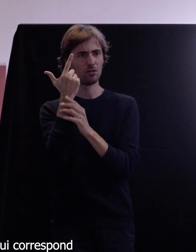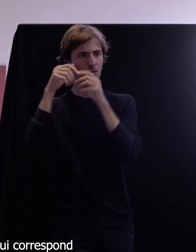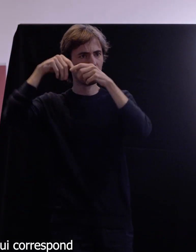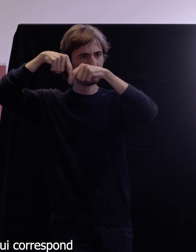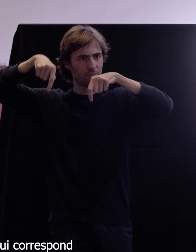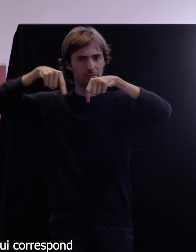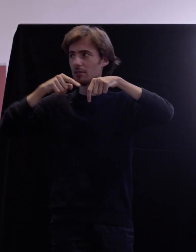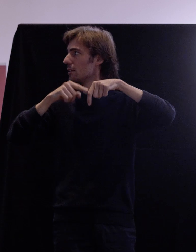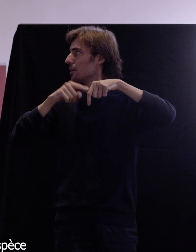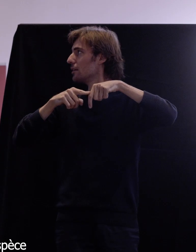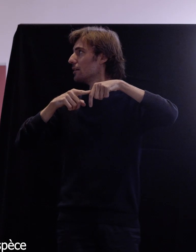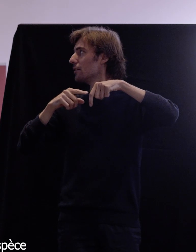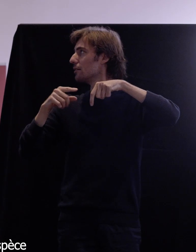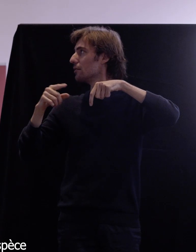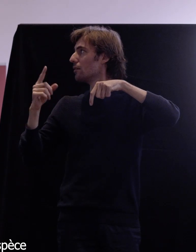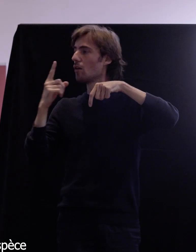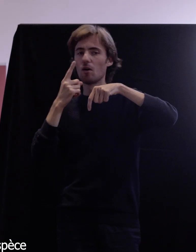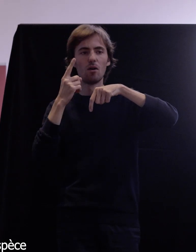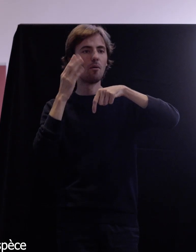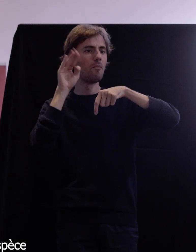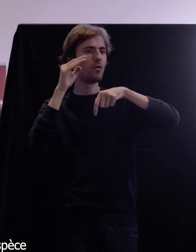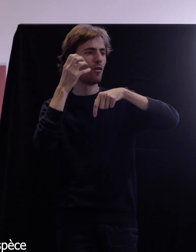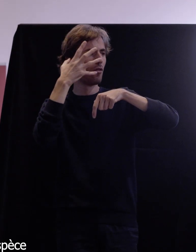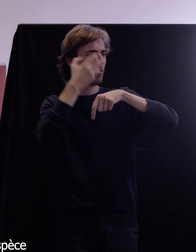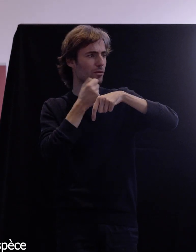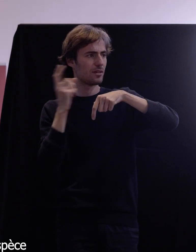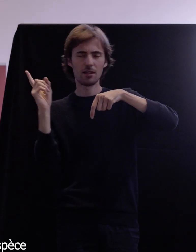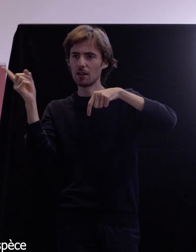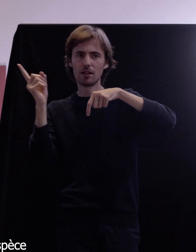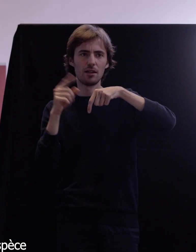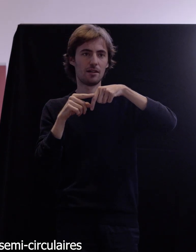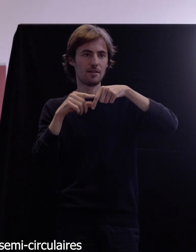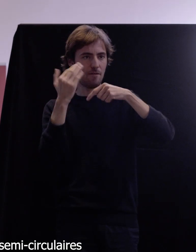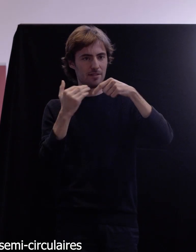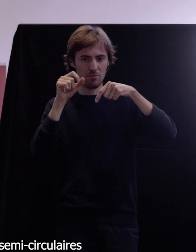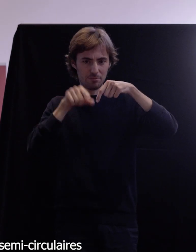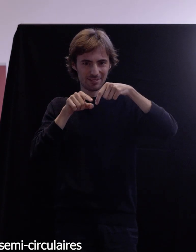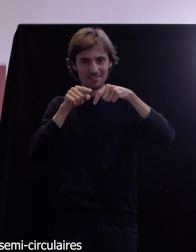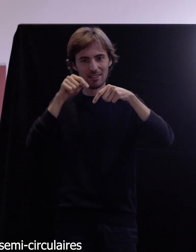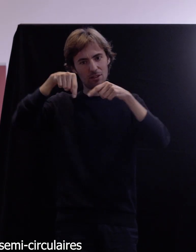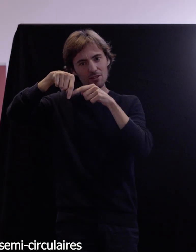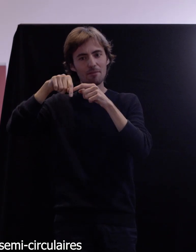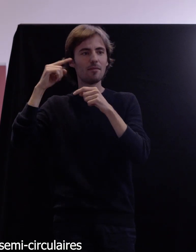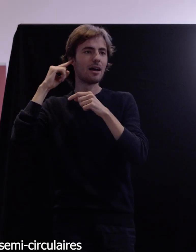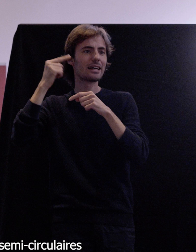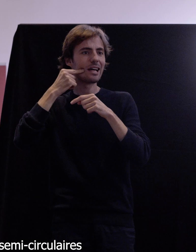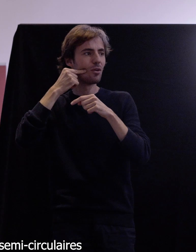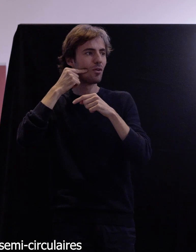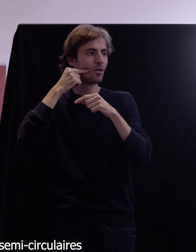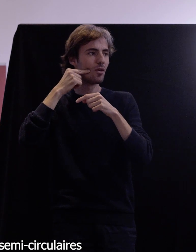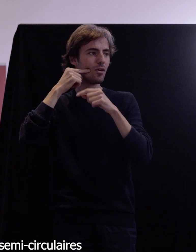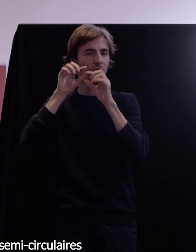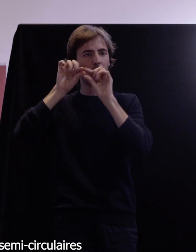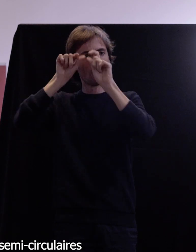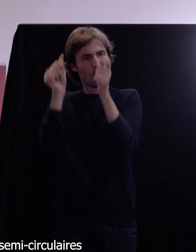cet aspect un peu boursouflé, cette espèce d'amphore, c'est le vestibule en lui-même, et il a ces canaux semi-circulaires qui sont